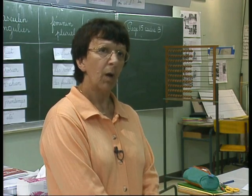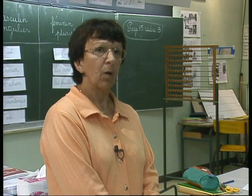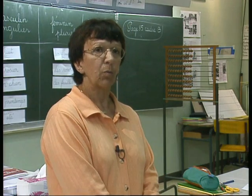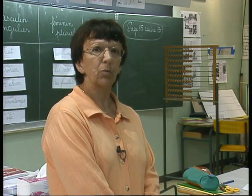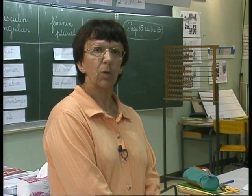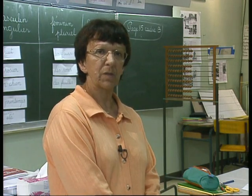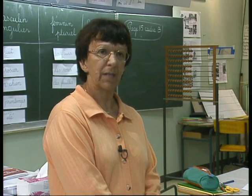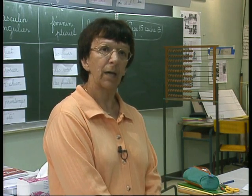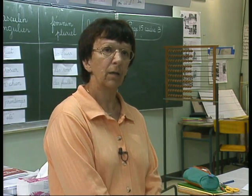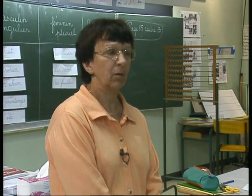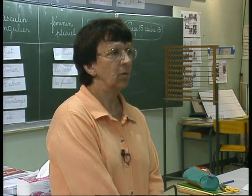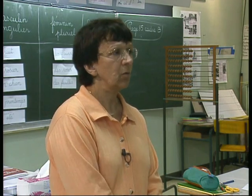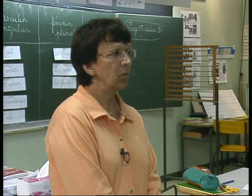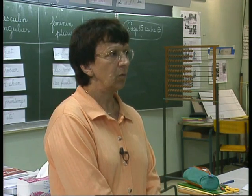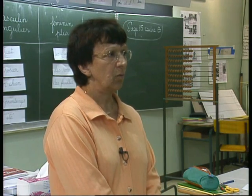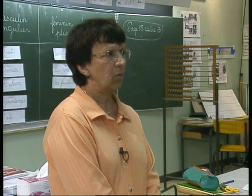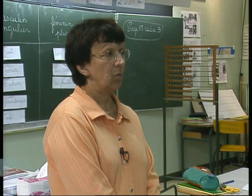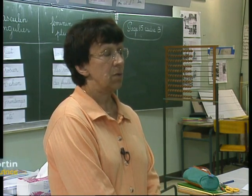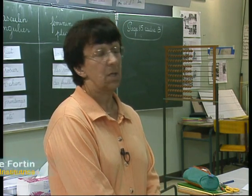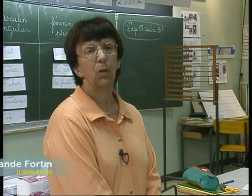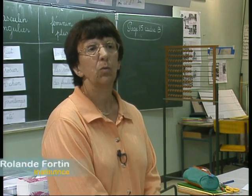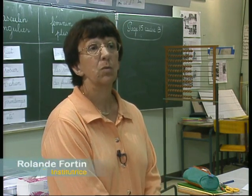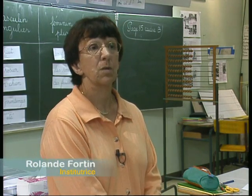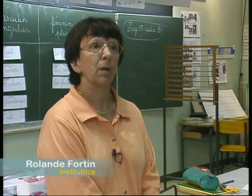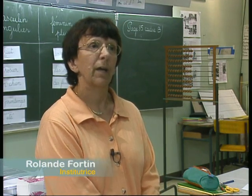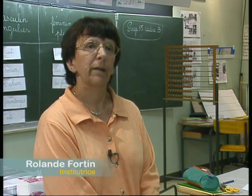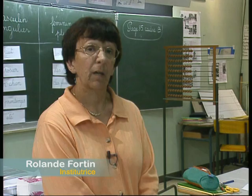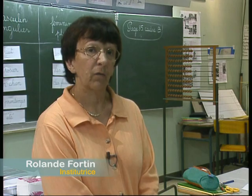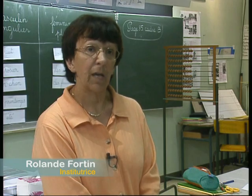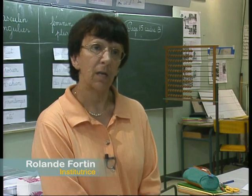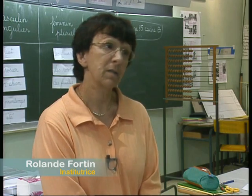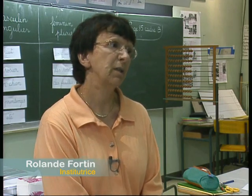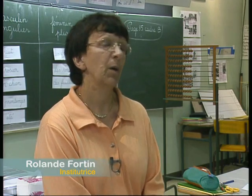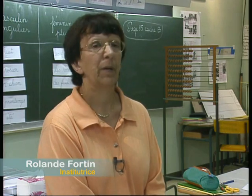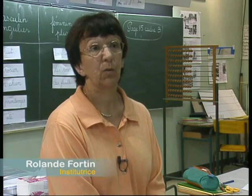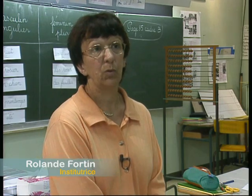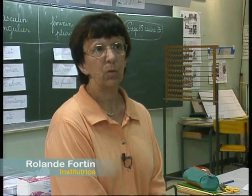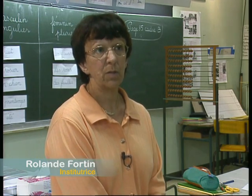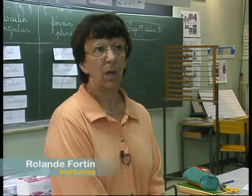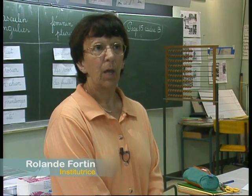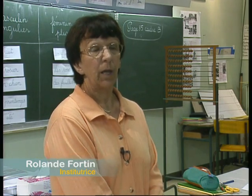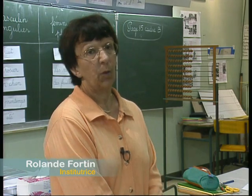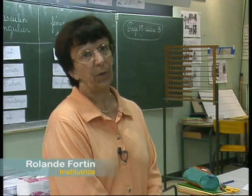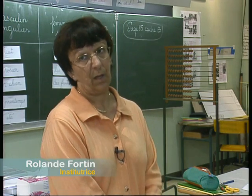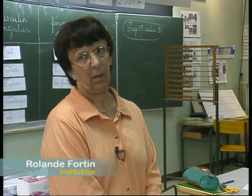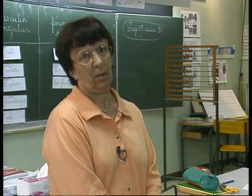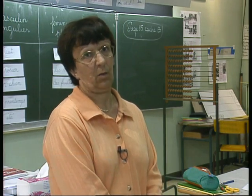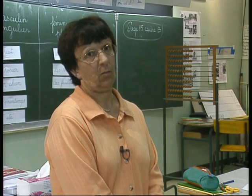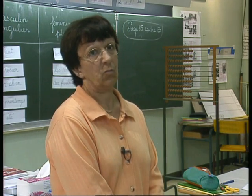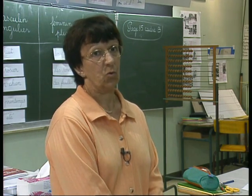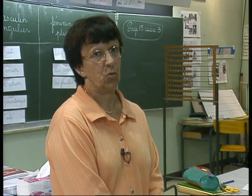d'incompréhension. Bon, dans ce cas... Si la codeuse, elle intervient, s'il n'y a pas la codeuse, eh